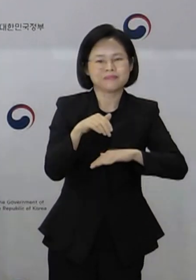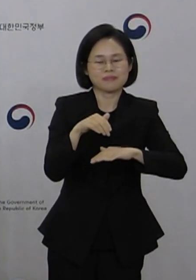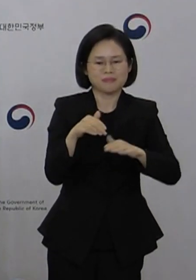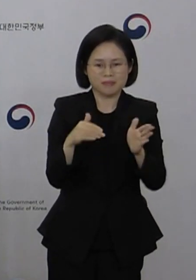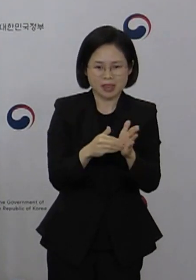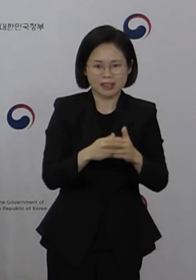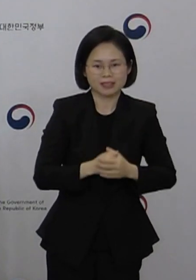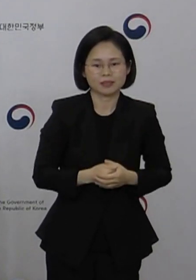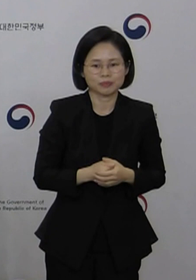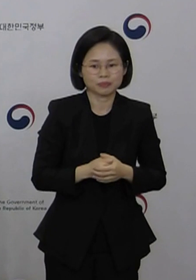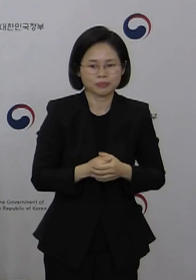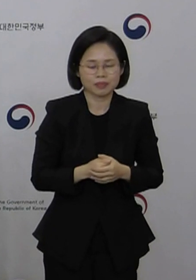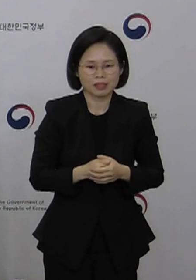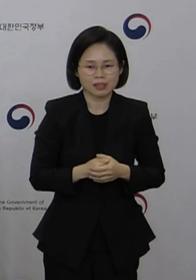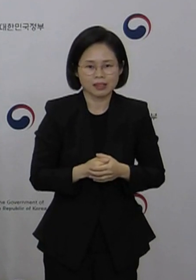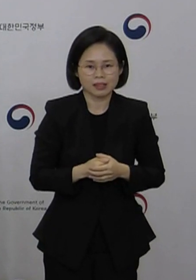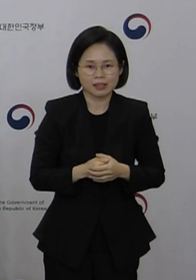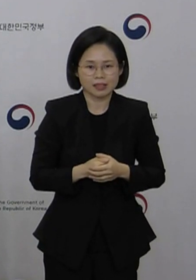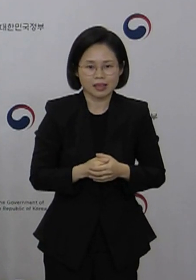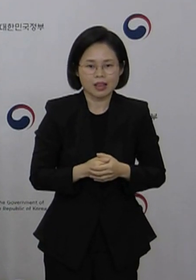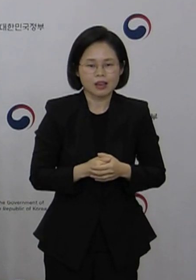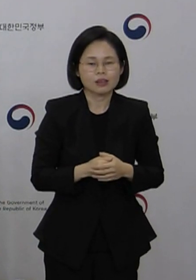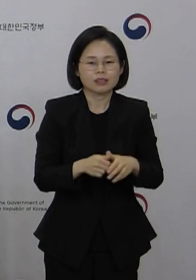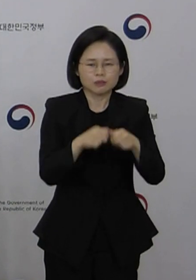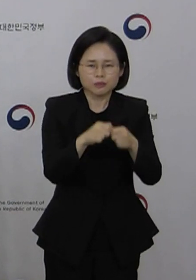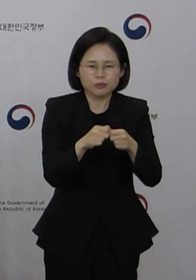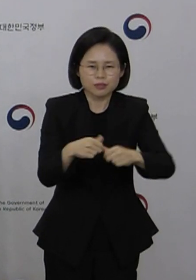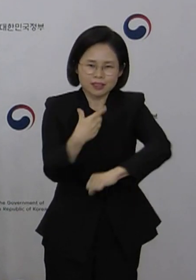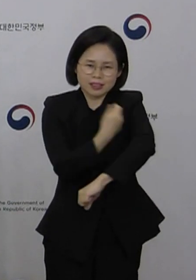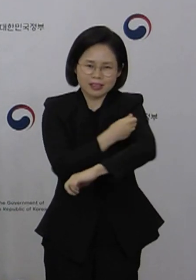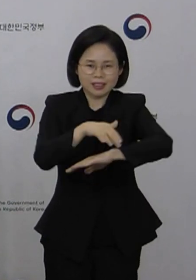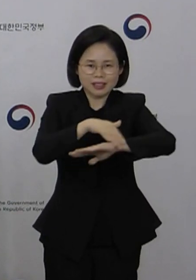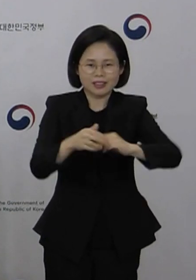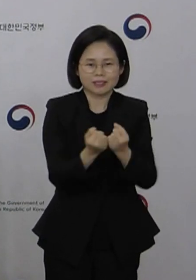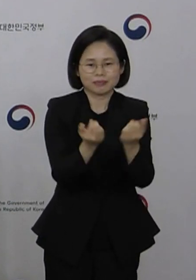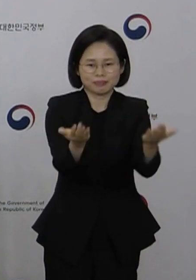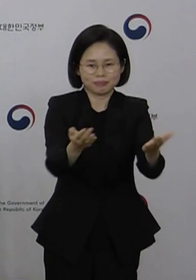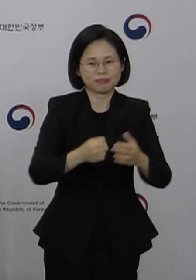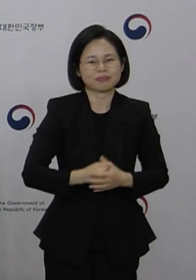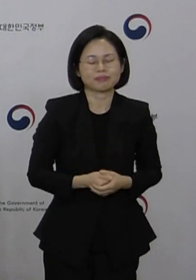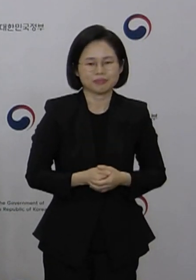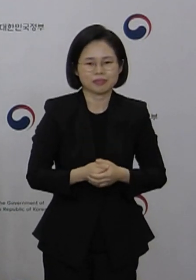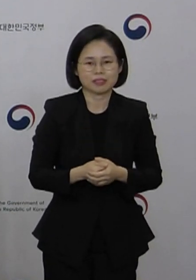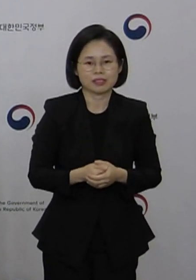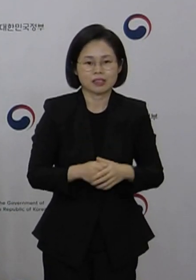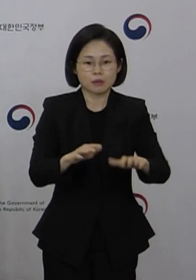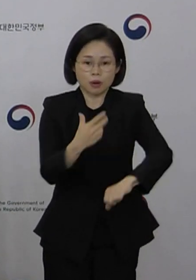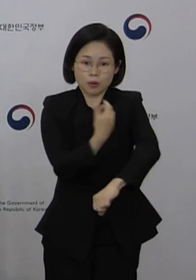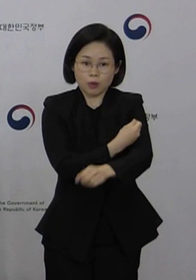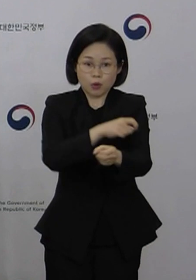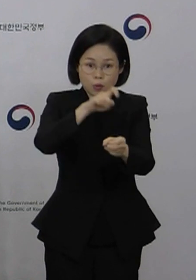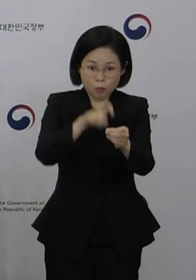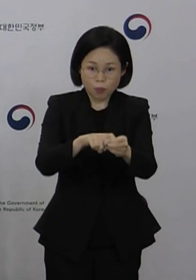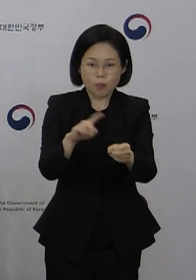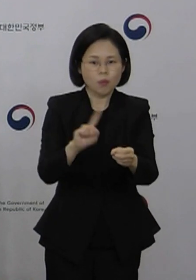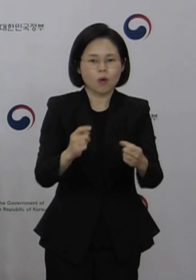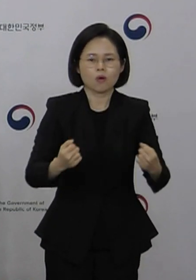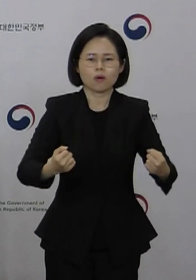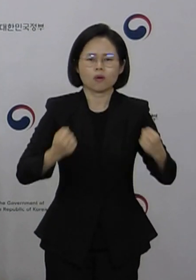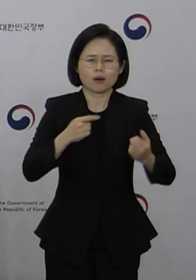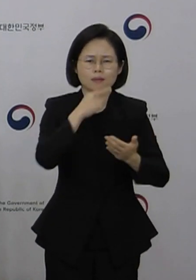세부 접종 계획에 대해 말씀드리겠습니다. 접종의 목표는 건강 피해를 최소화하는